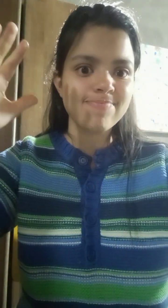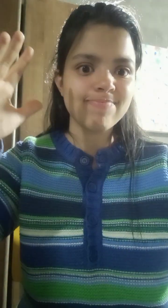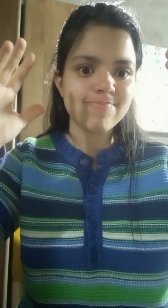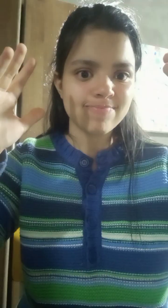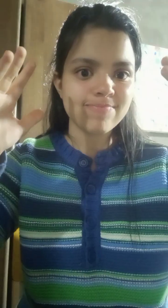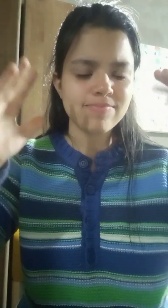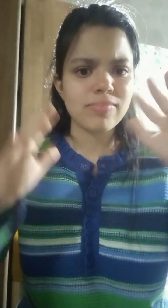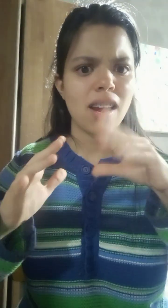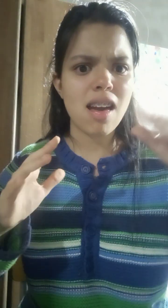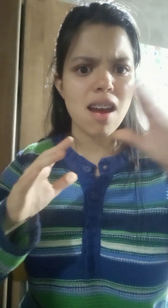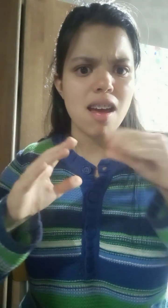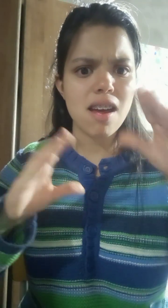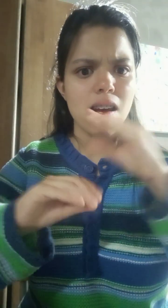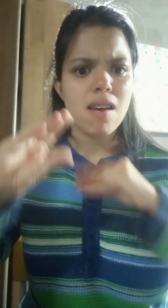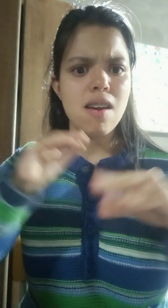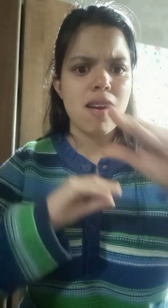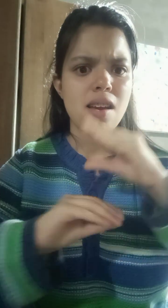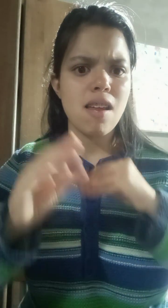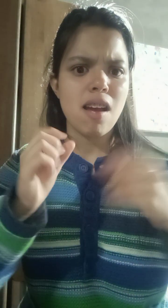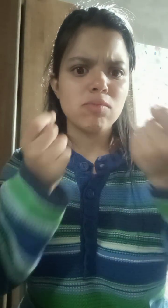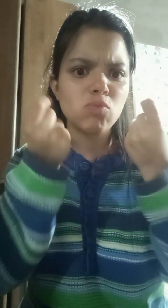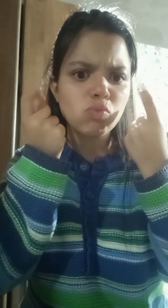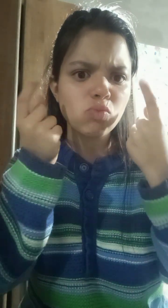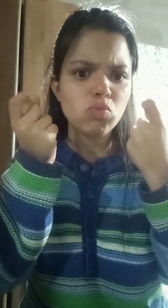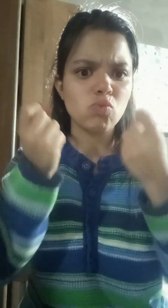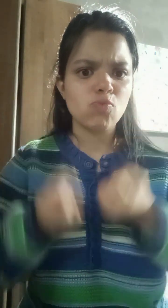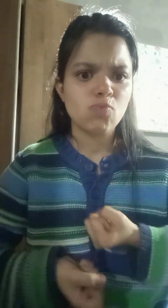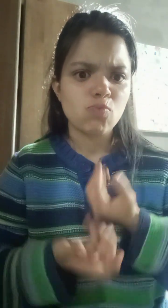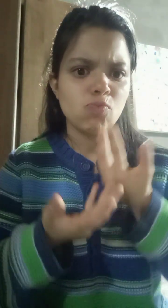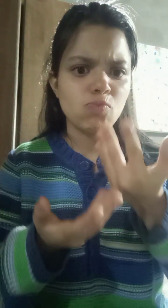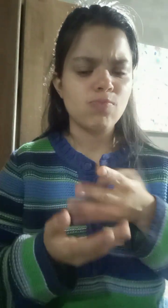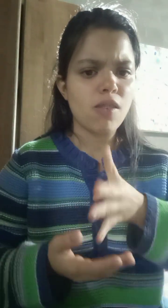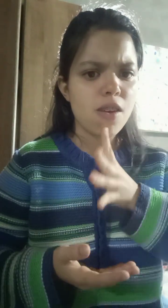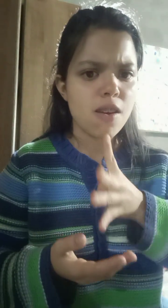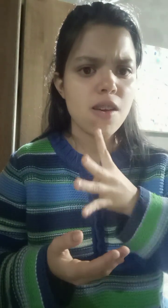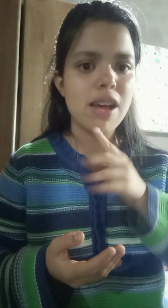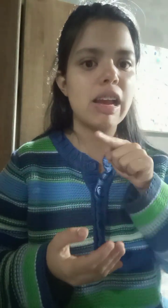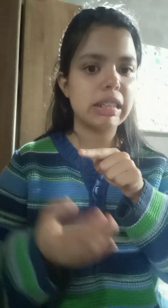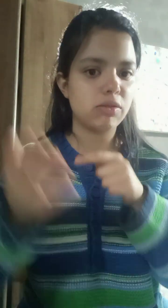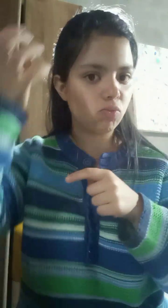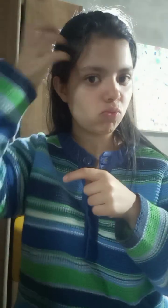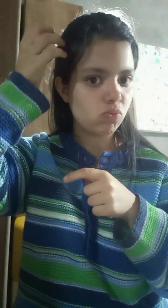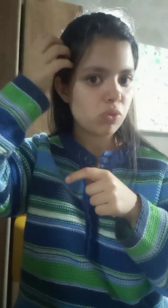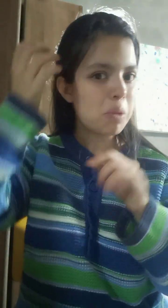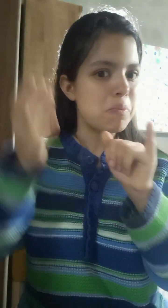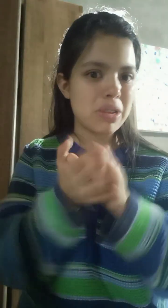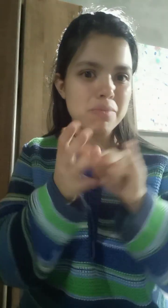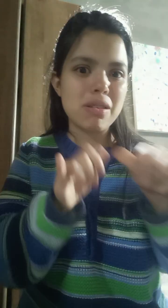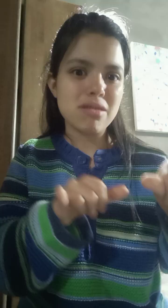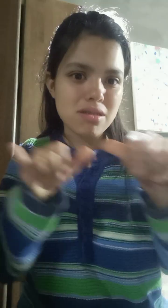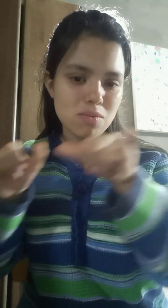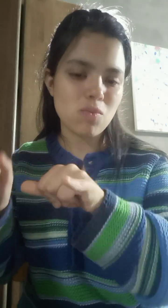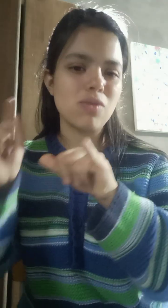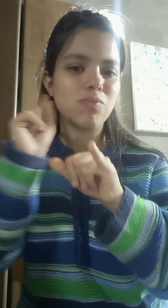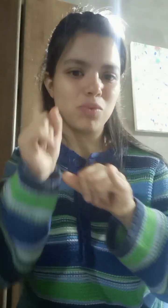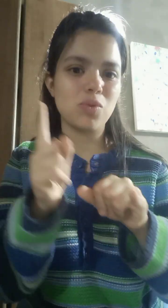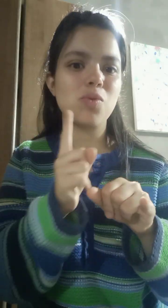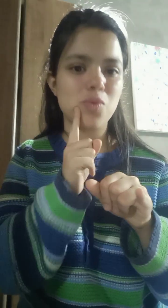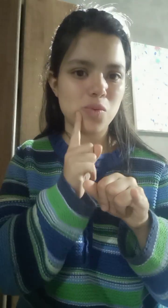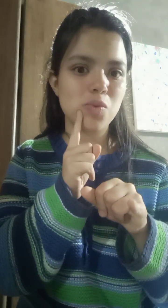los resultados del metaestudio actual, los científicos compararon sus hallazgos con una base de datos que contiene varios miles